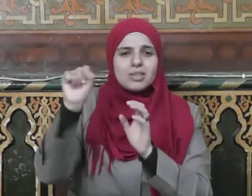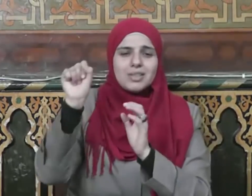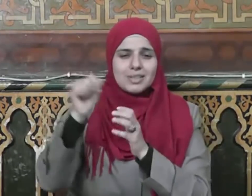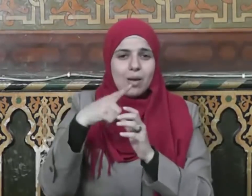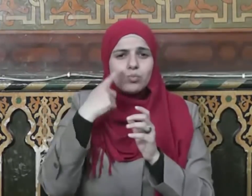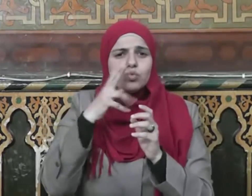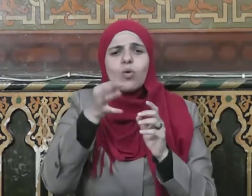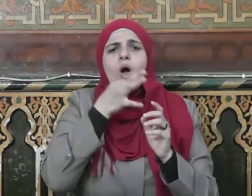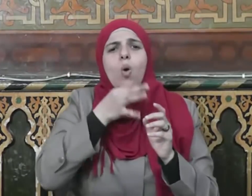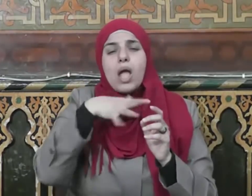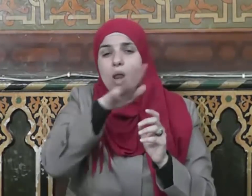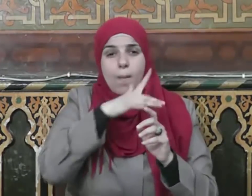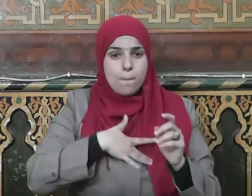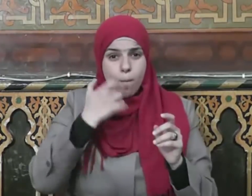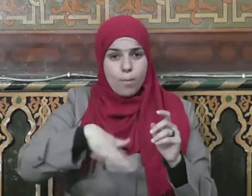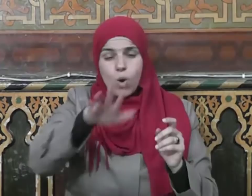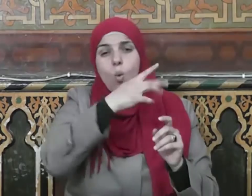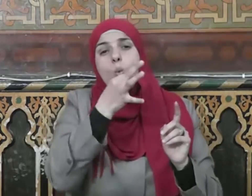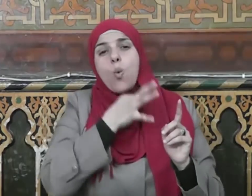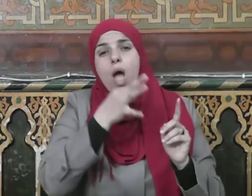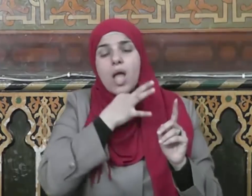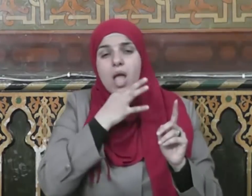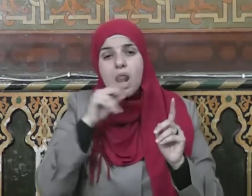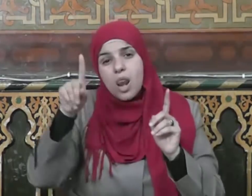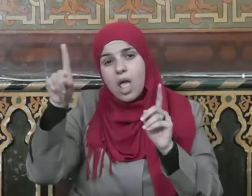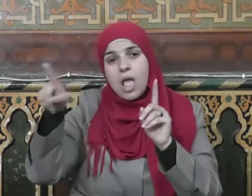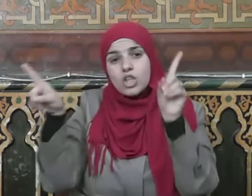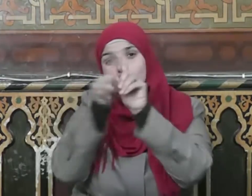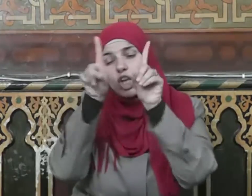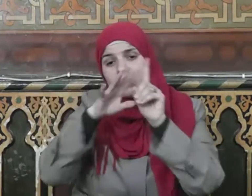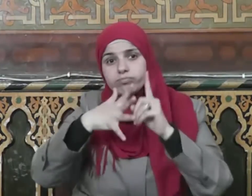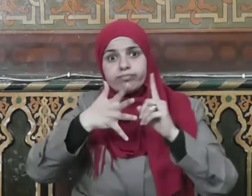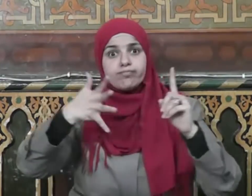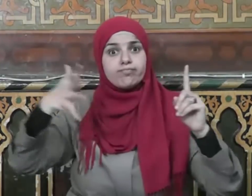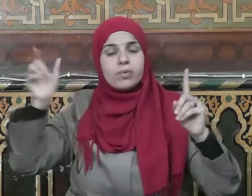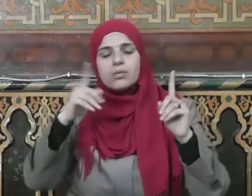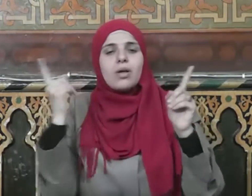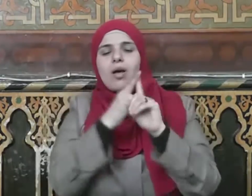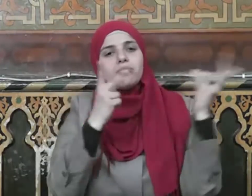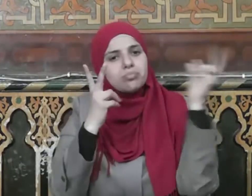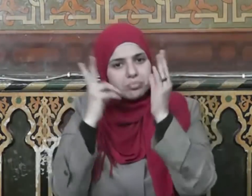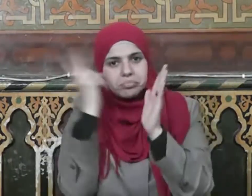قلة عددهم وعدتهم بالقياس إلى أعدائهم. يقول الحق سبحانه: